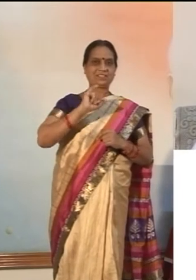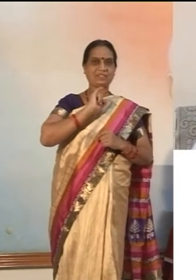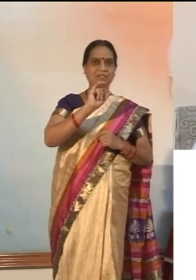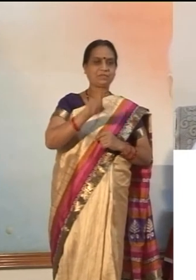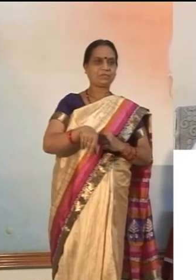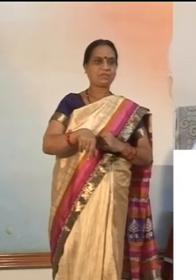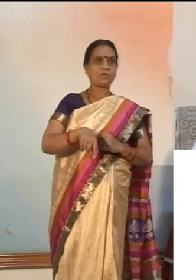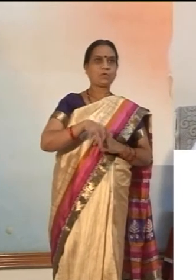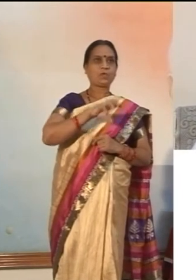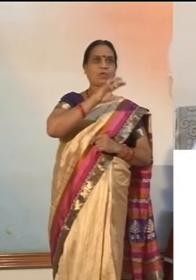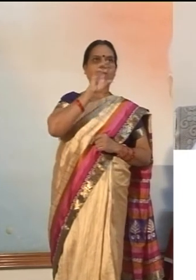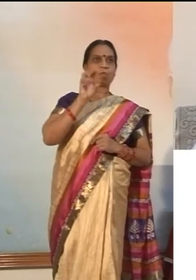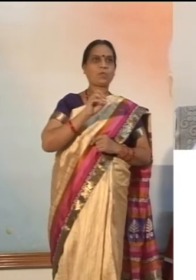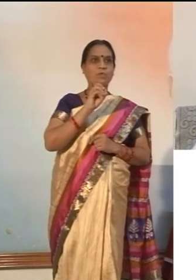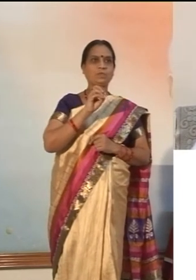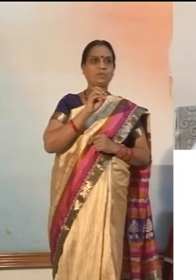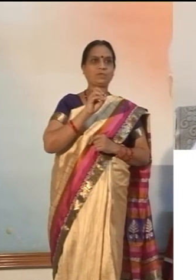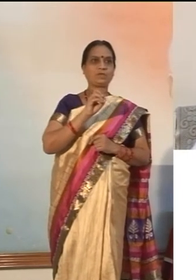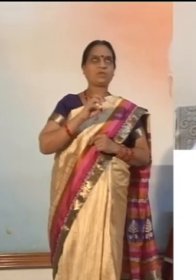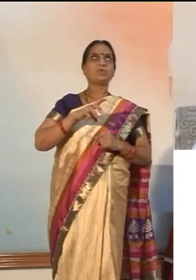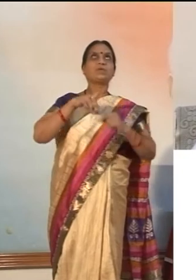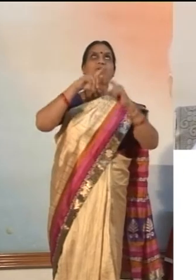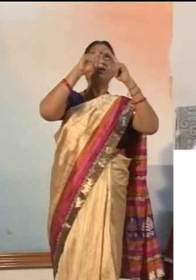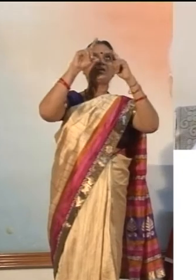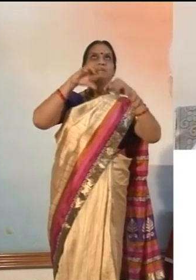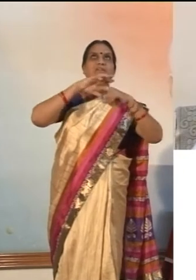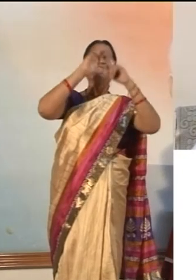और ओम अर्थात निराकार है।